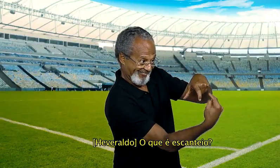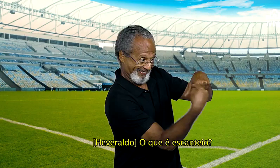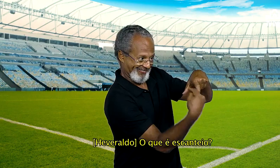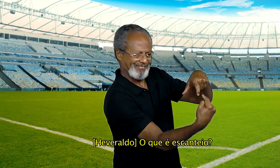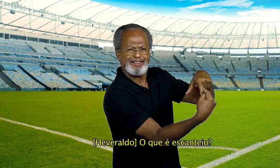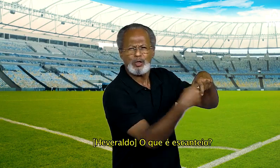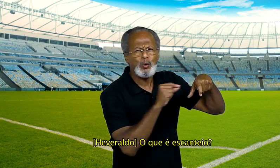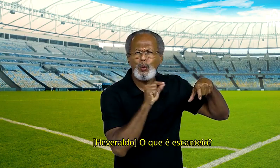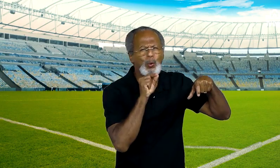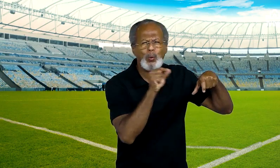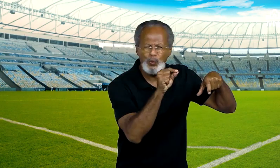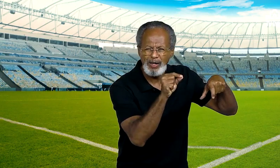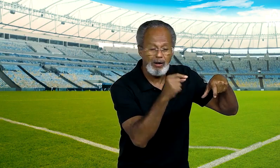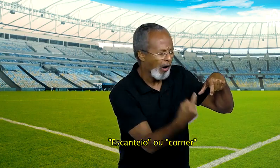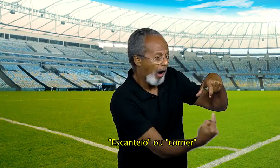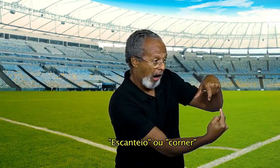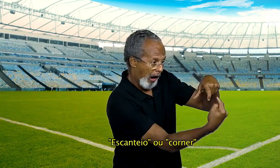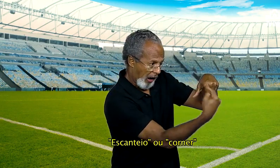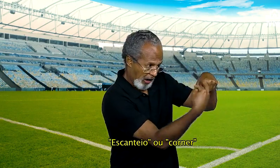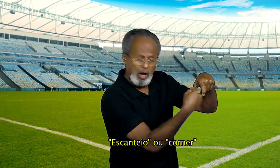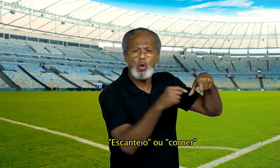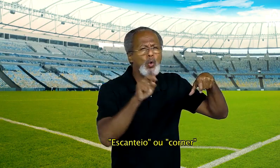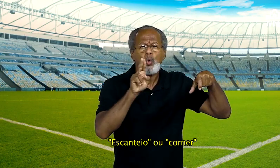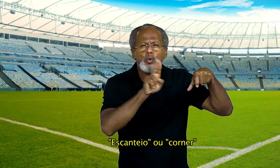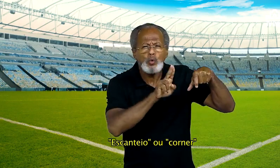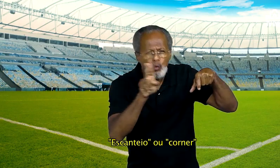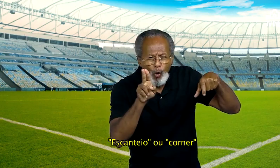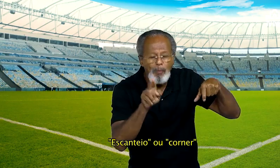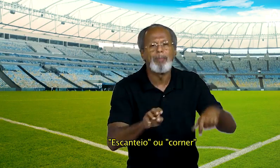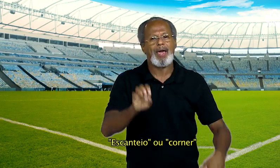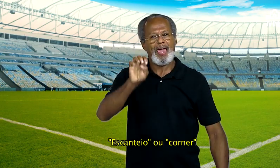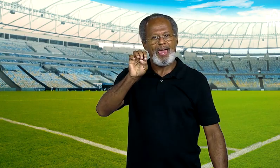O que é escanteio? Escanteio ou corner?